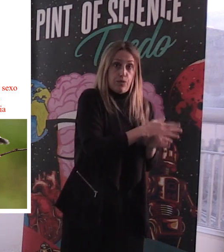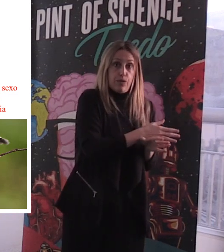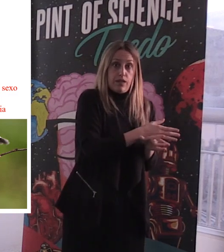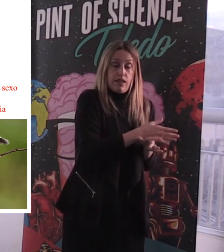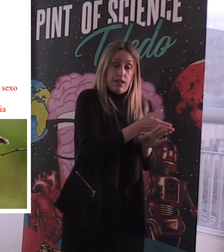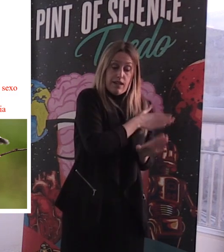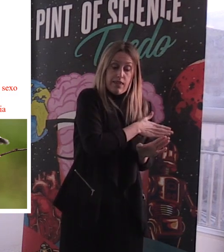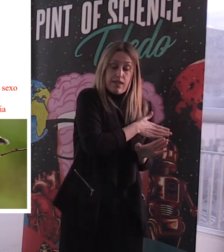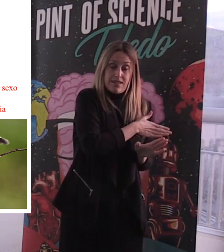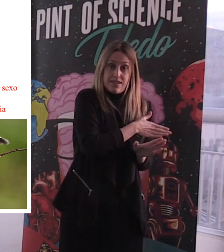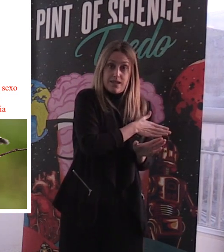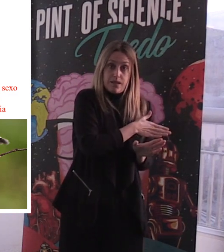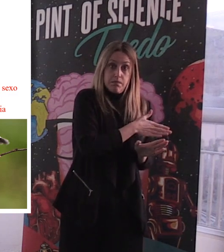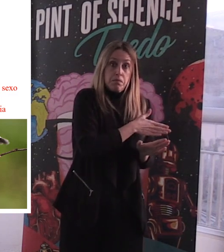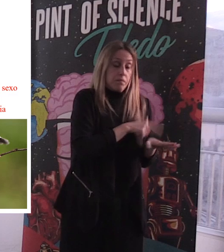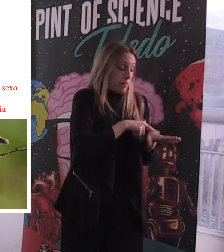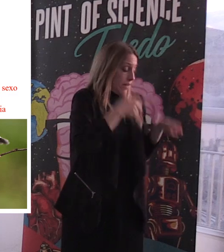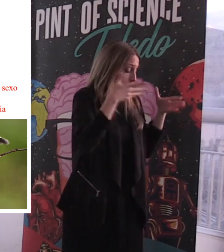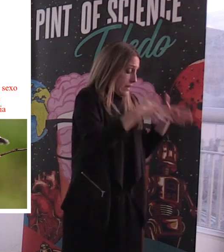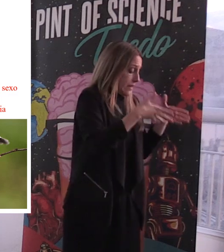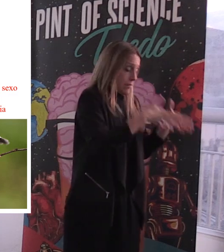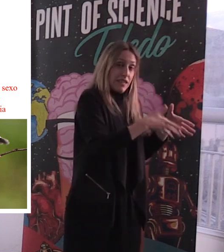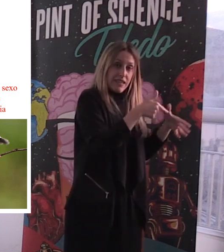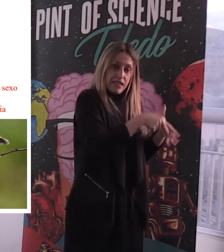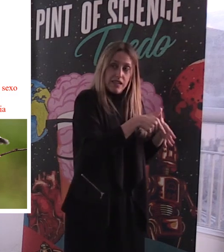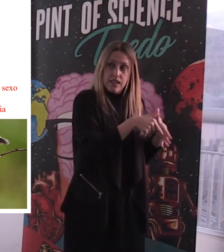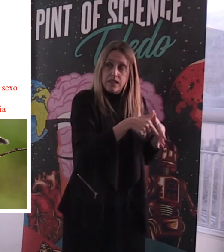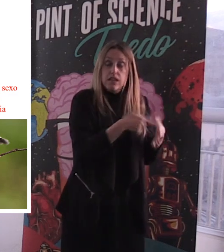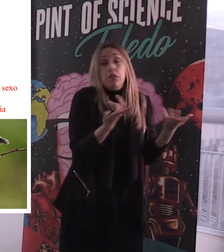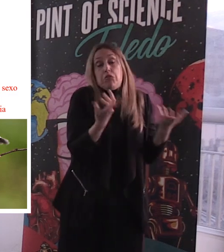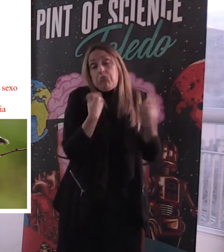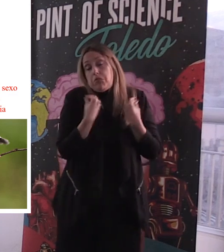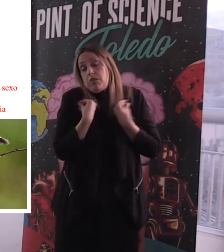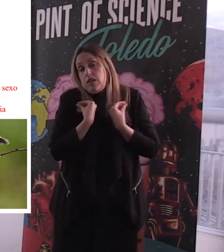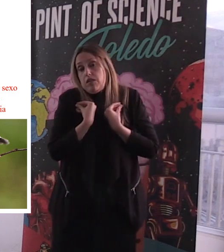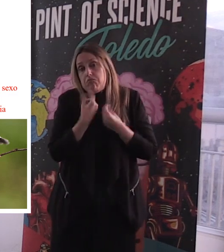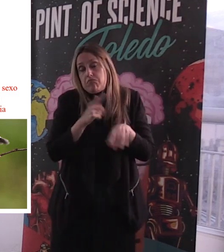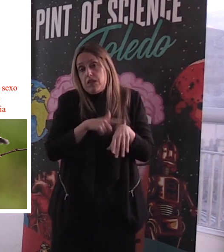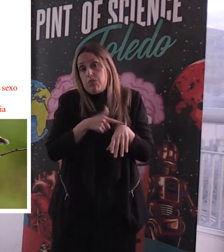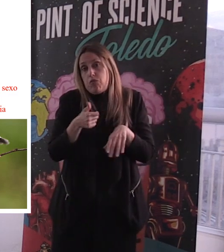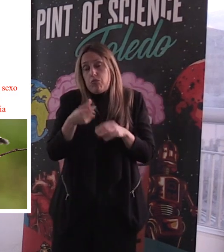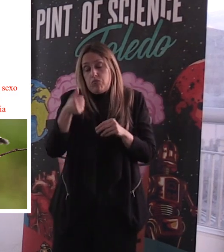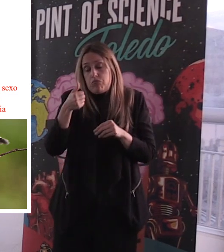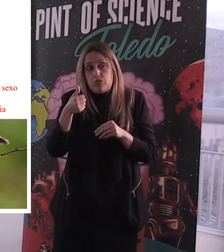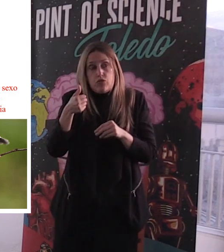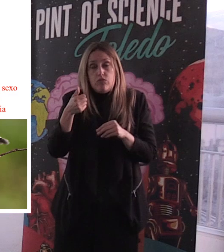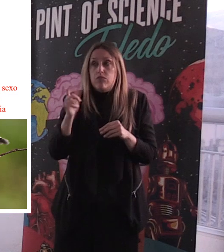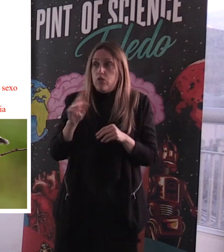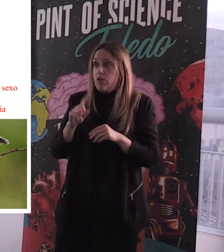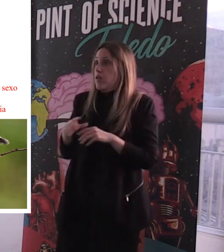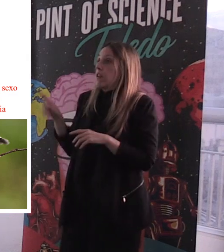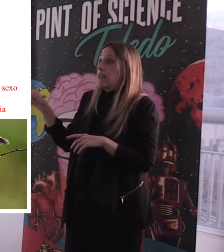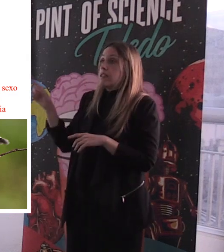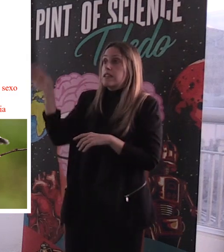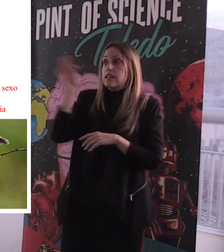niños y no en vivir mucho tiempo, porque no vas a vivir mucho tiempo. Esta es esta